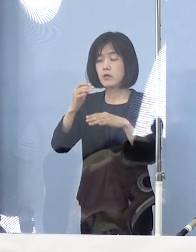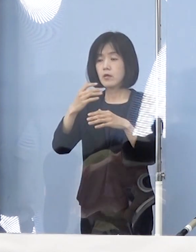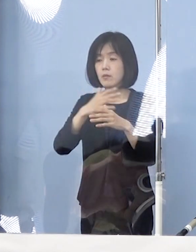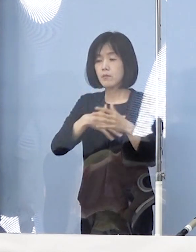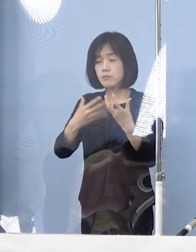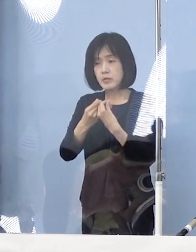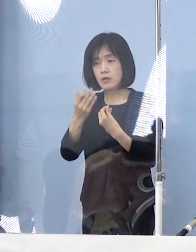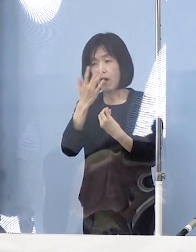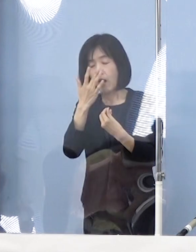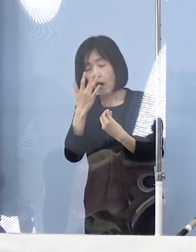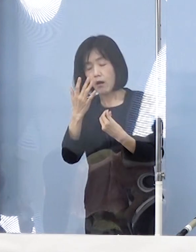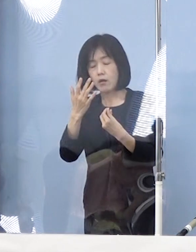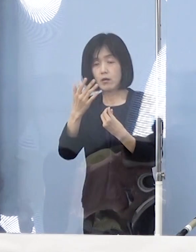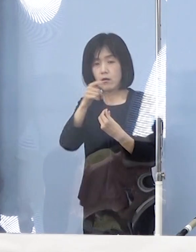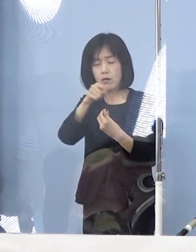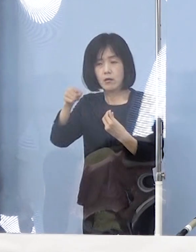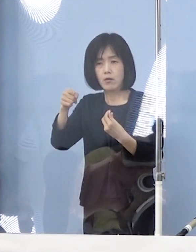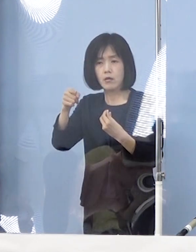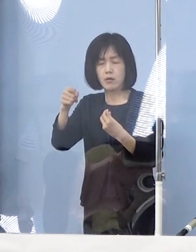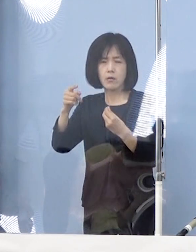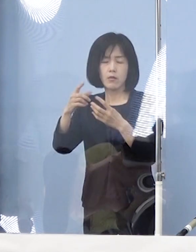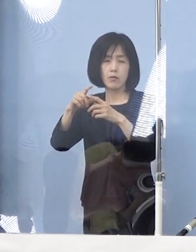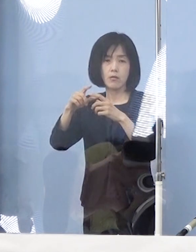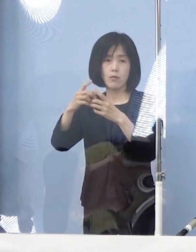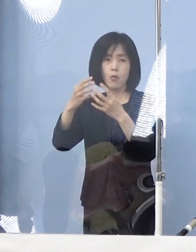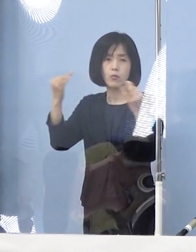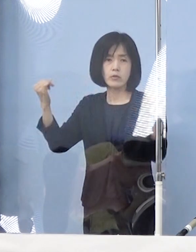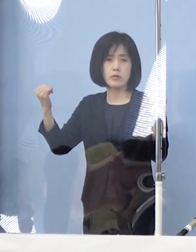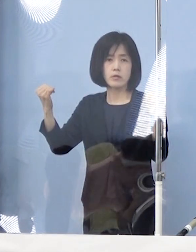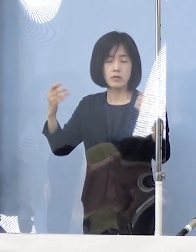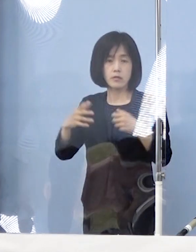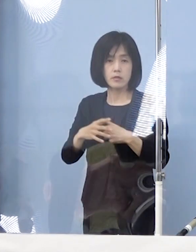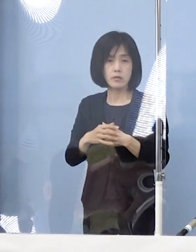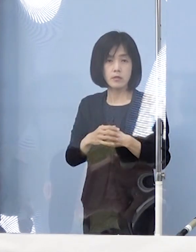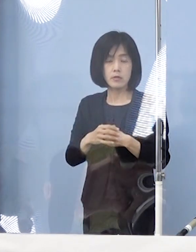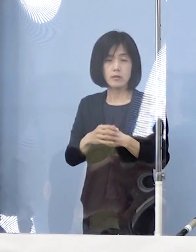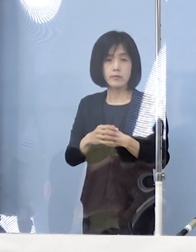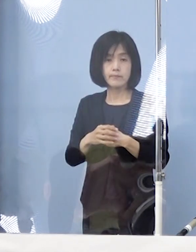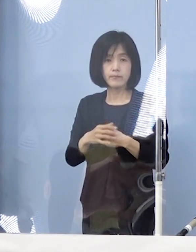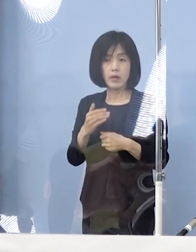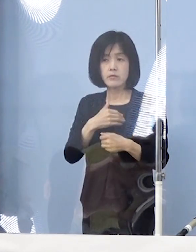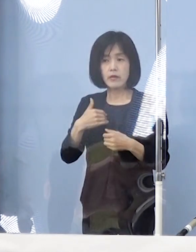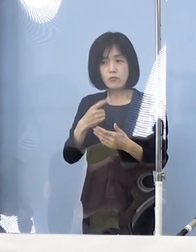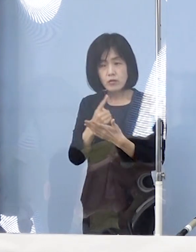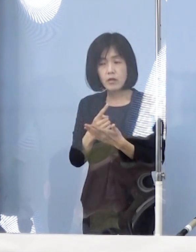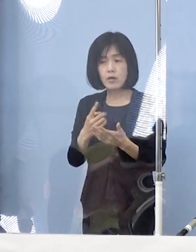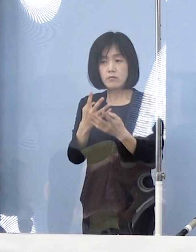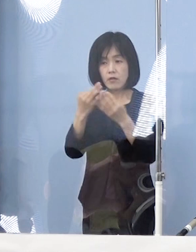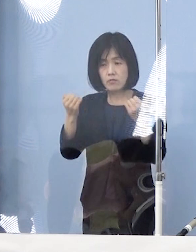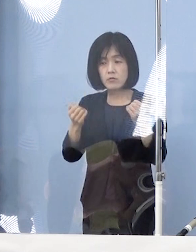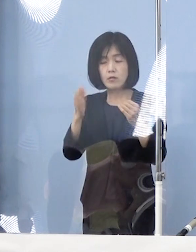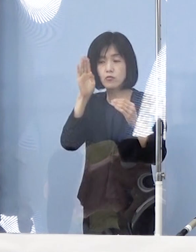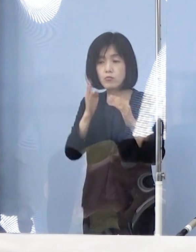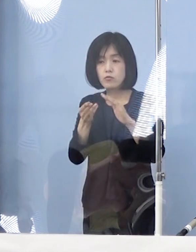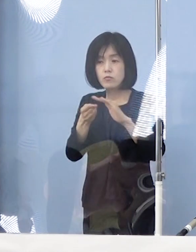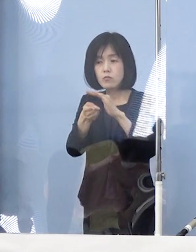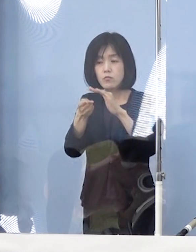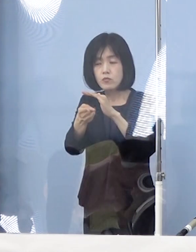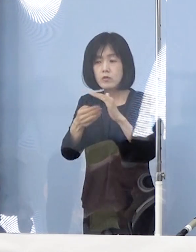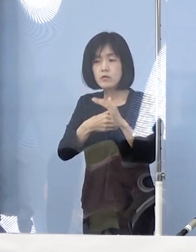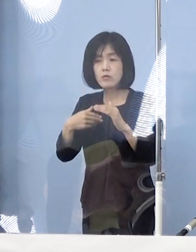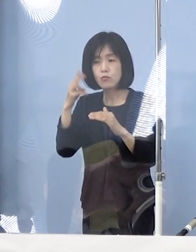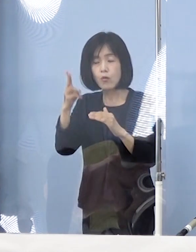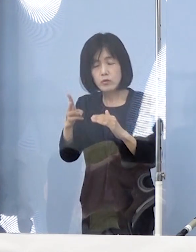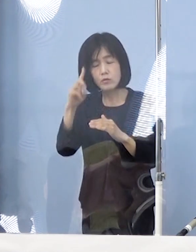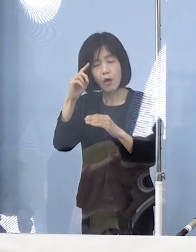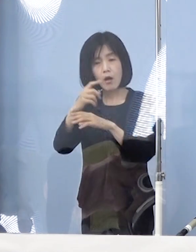している方というのが増えている状況ではございますので、できるだけ多くの方が入れるように工夫